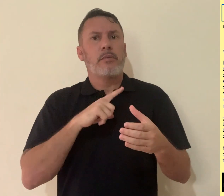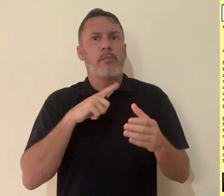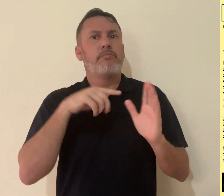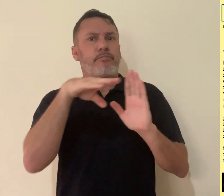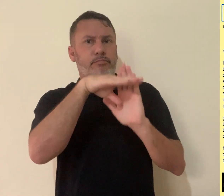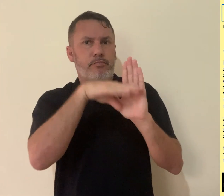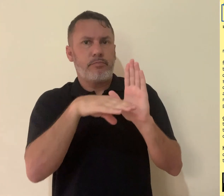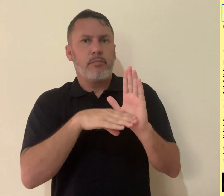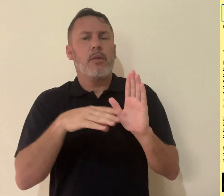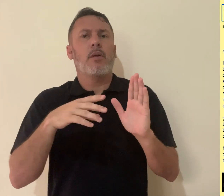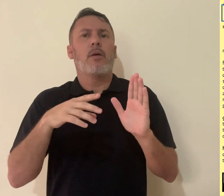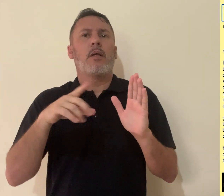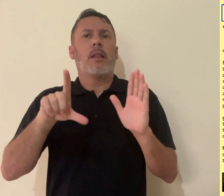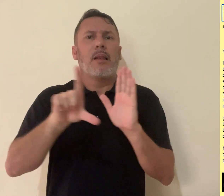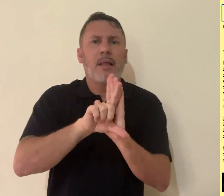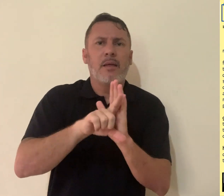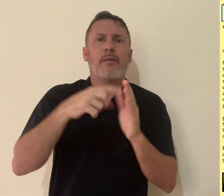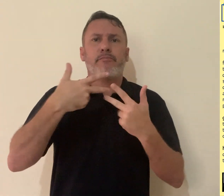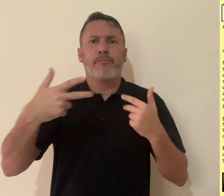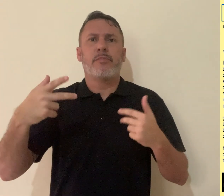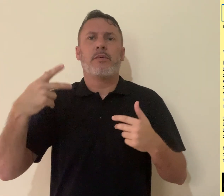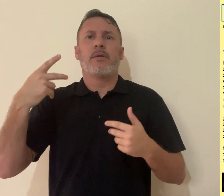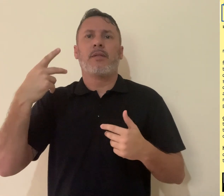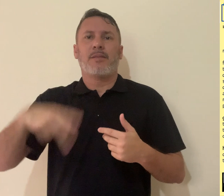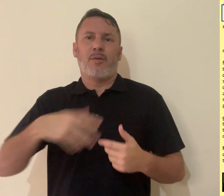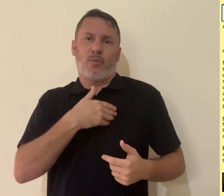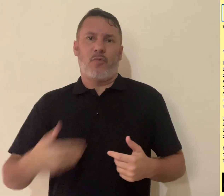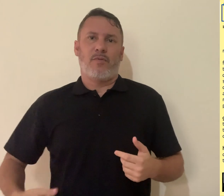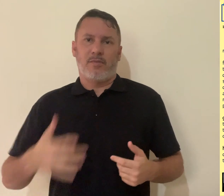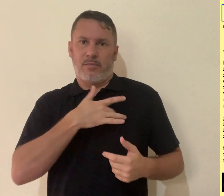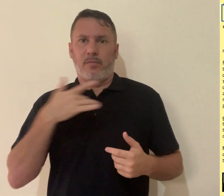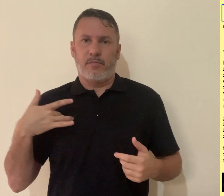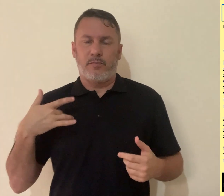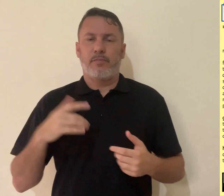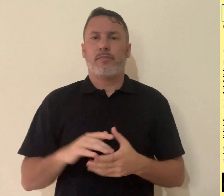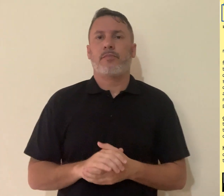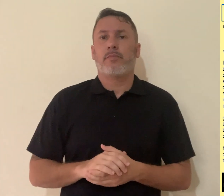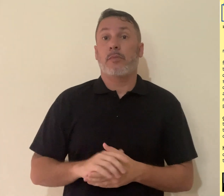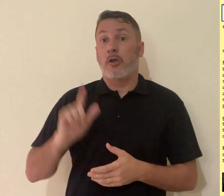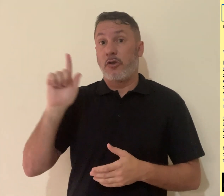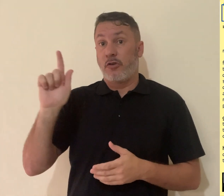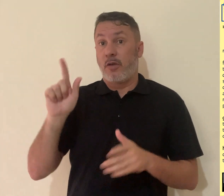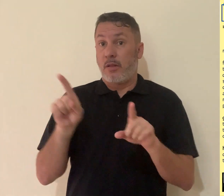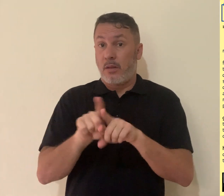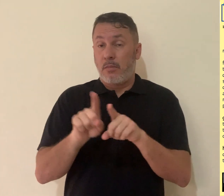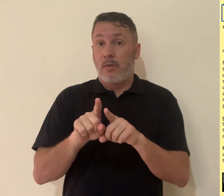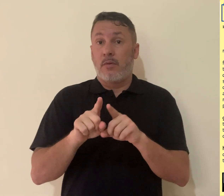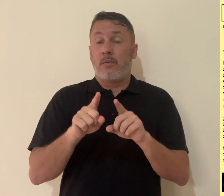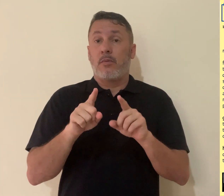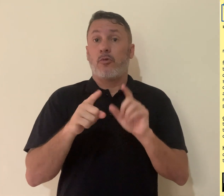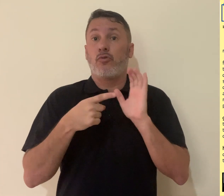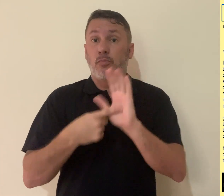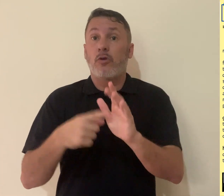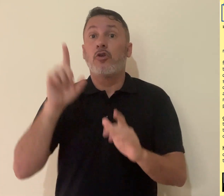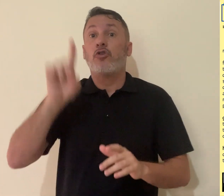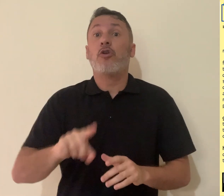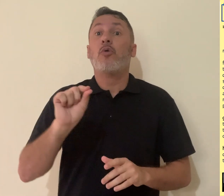de prevenção e isolamento conforme protocolos das autoridades sanitárias g